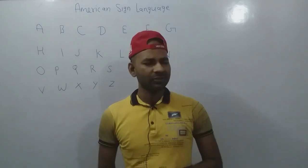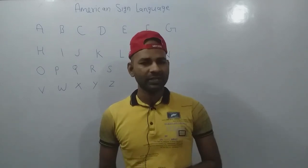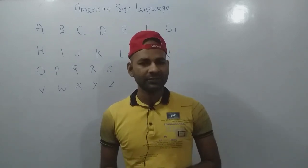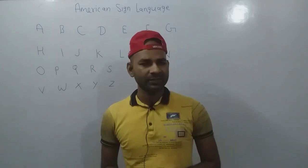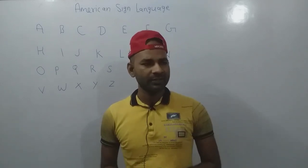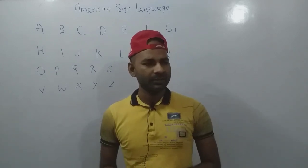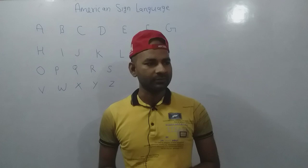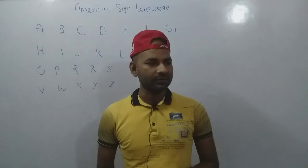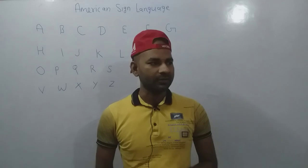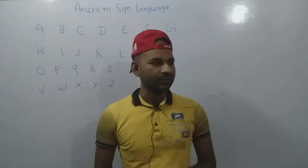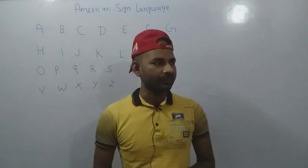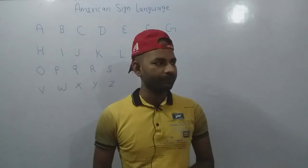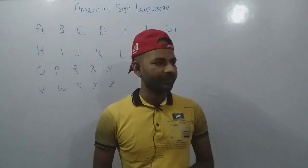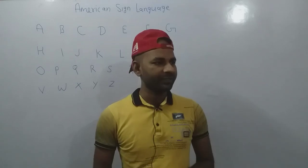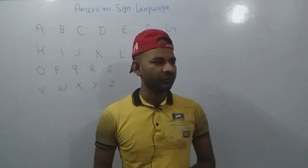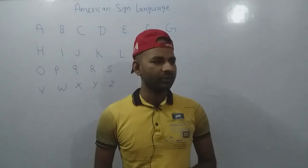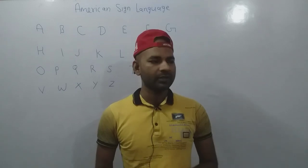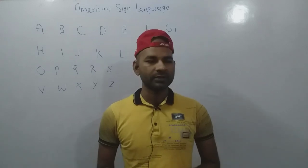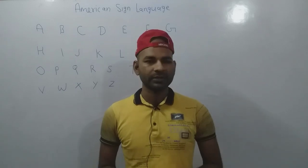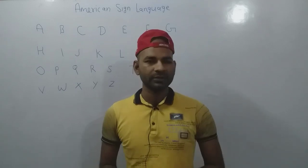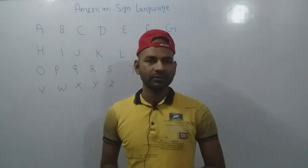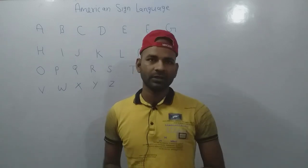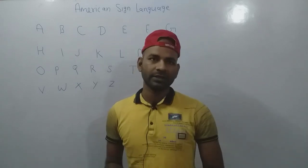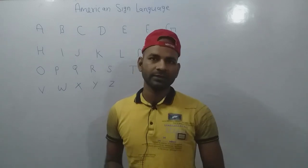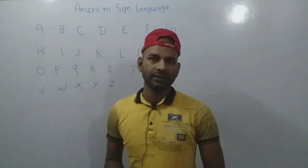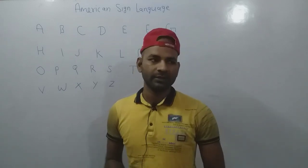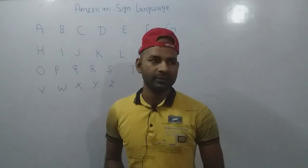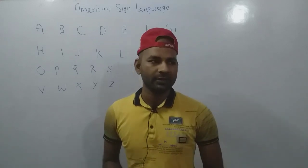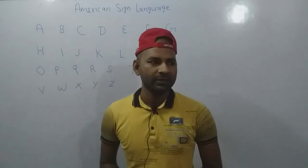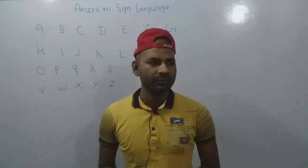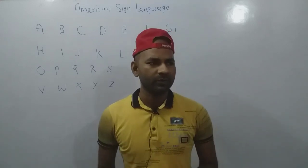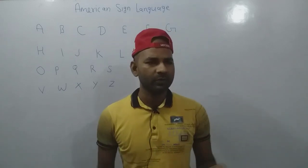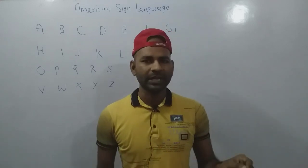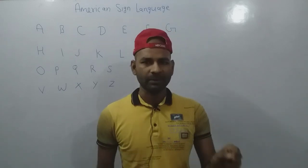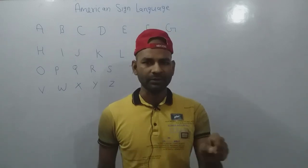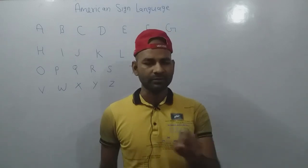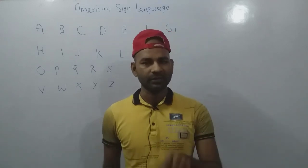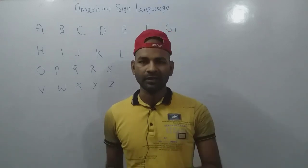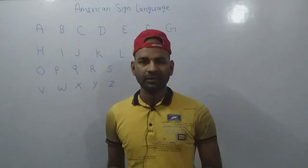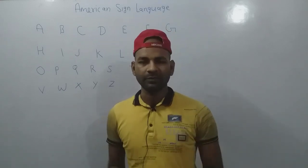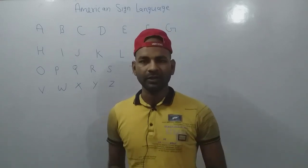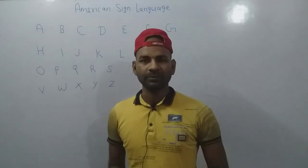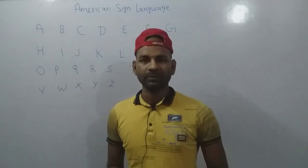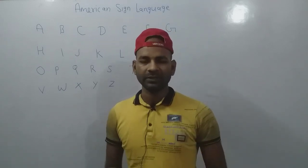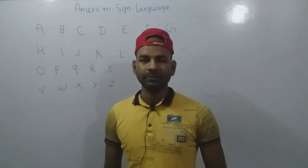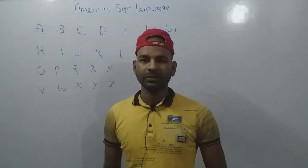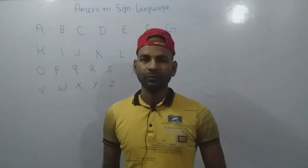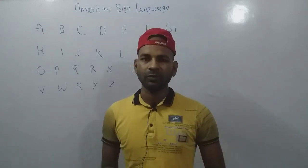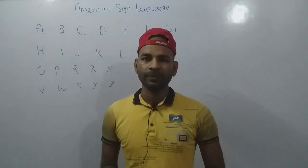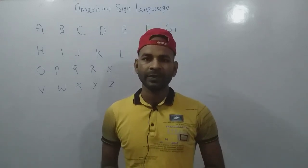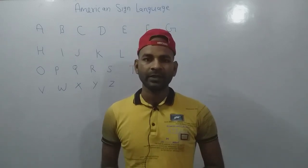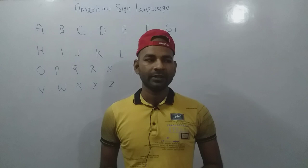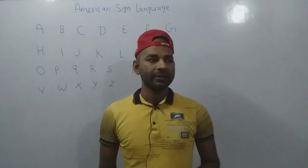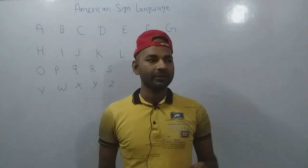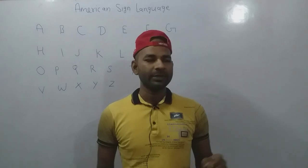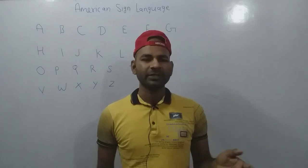like generally, but since you are asking, so I can say that only apples. Yeah, if you have, please give me some more. Please give me